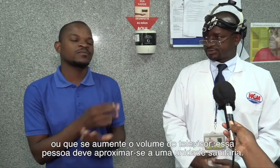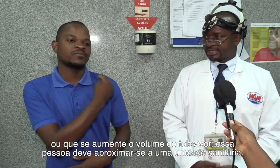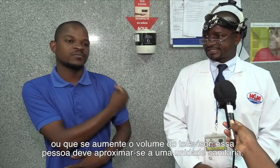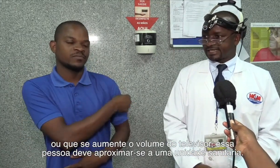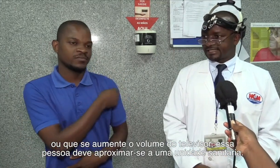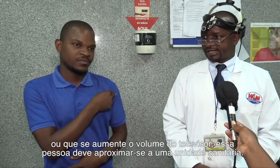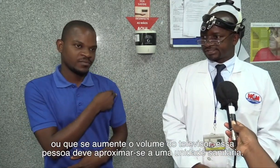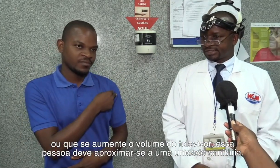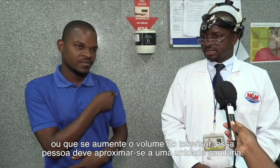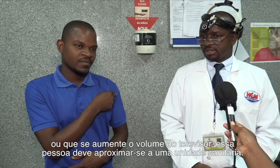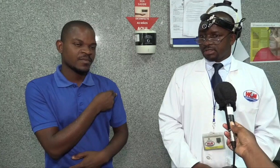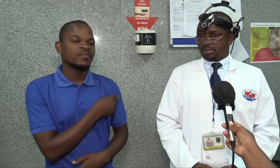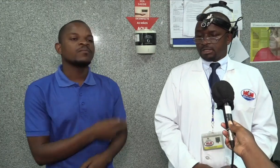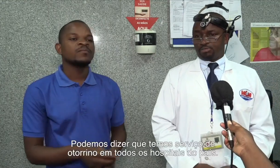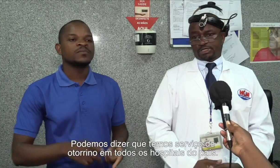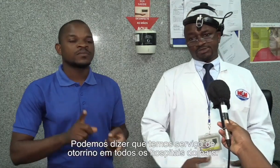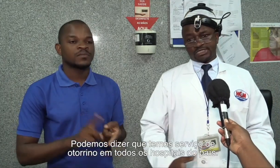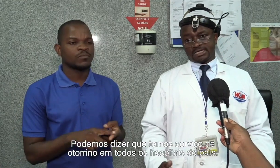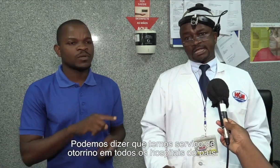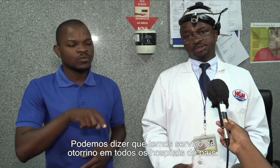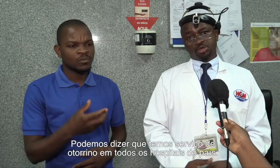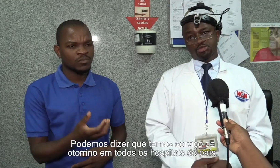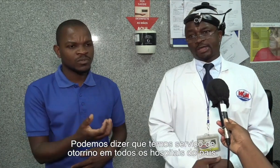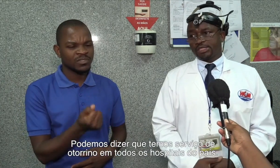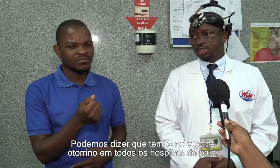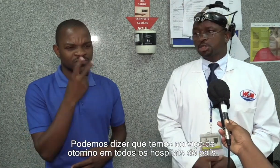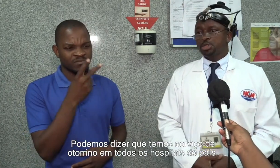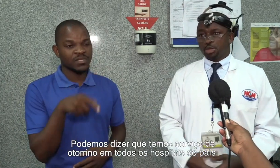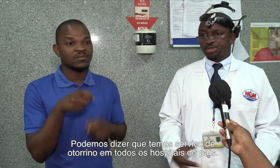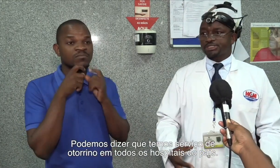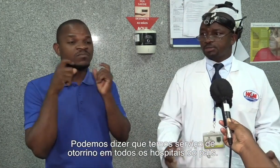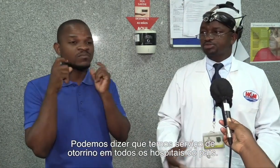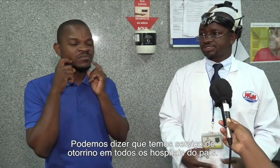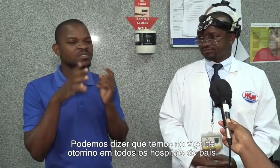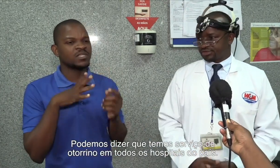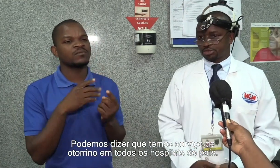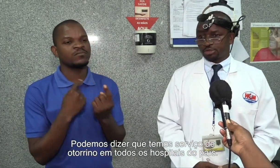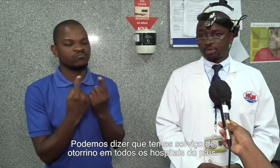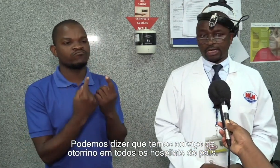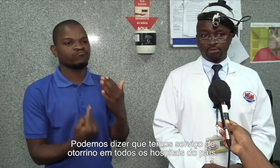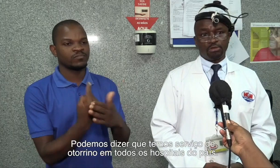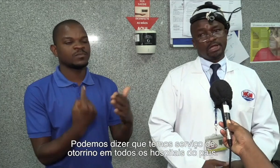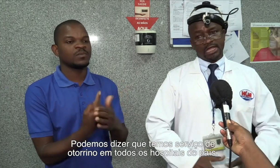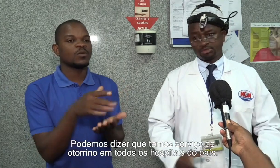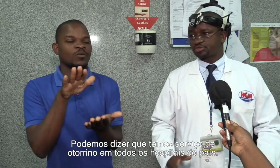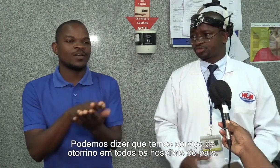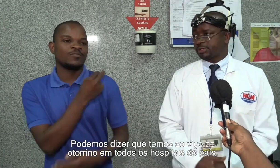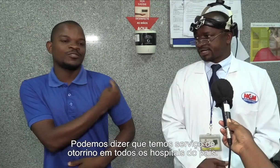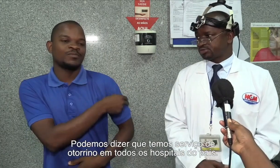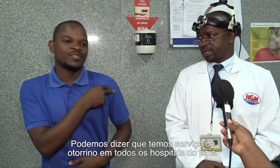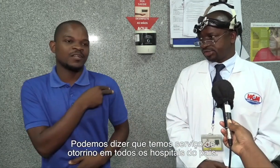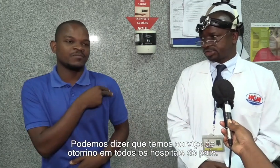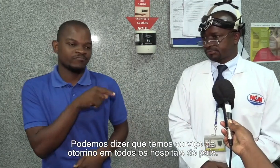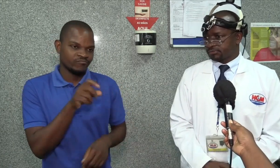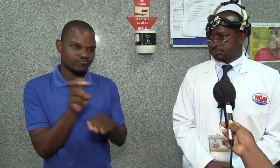as nossas unidades sanitárias. E podemos dizer de que em todo o país nós temos serviços de otorrino em todos os